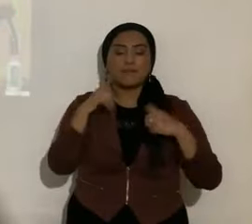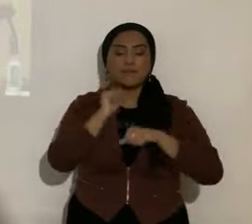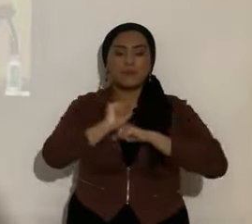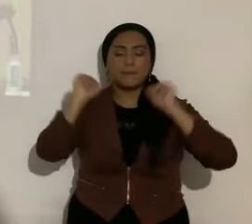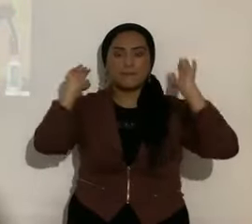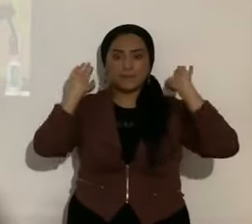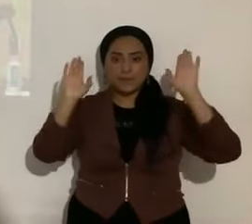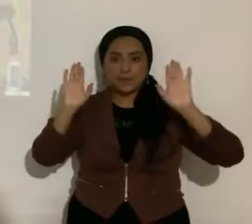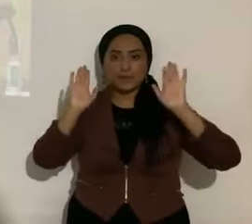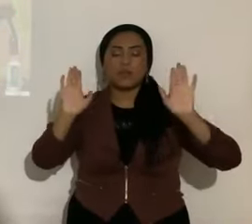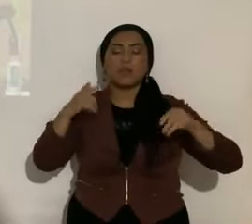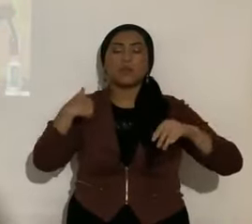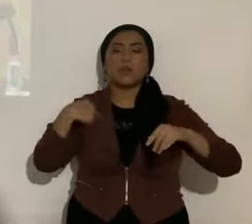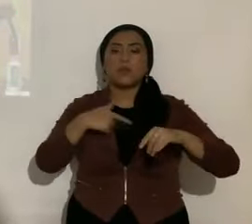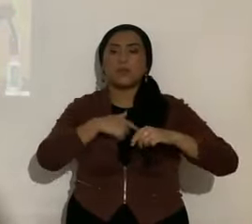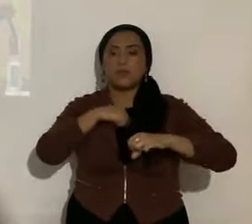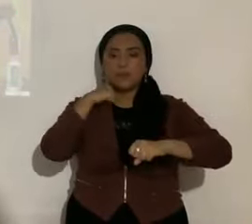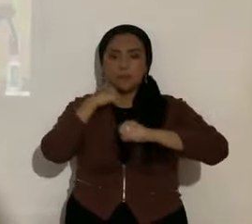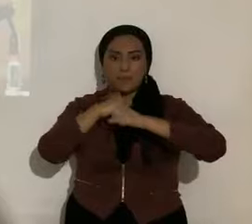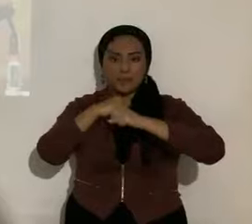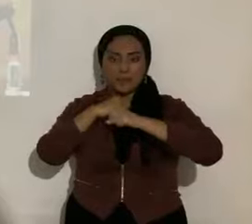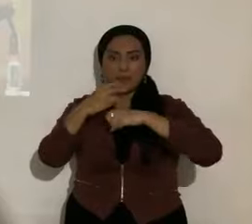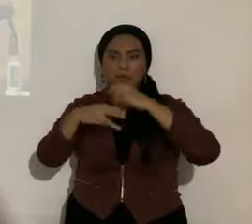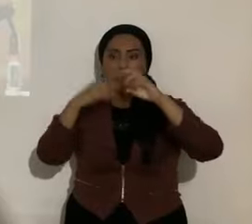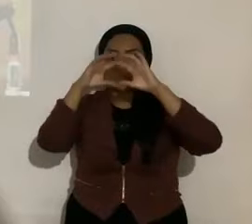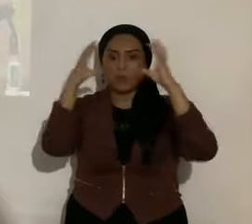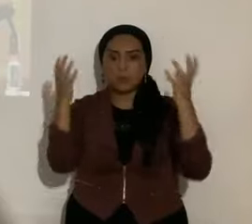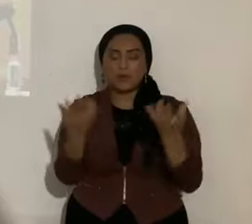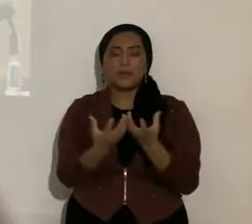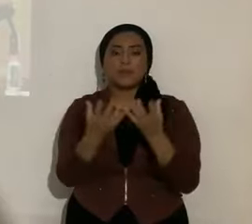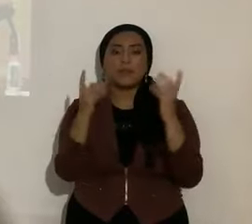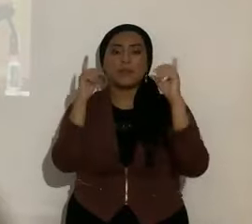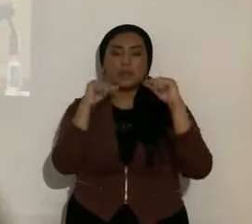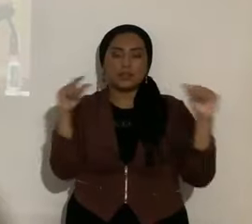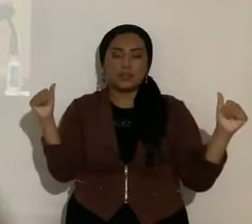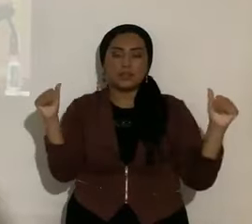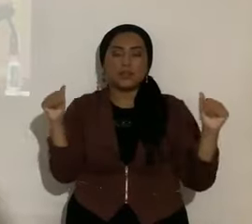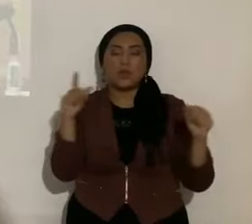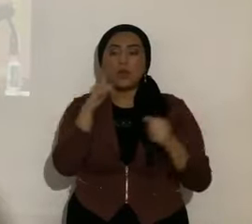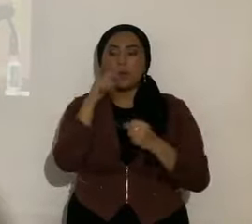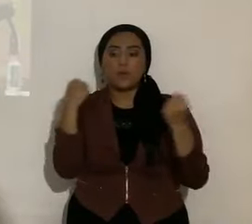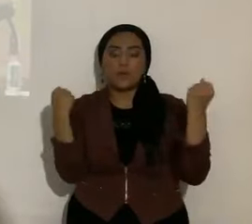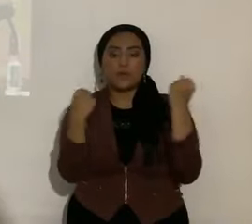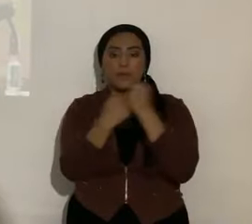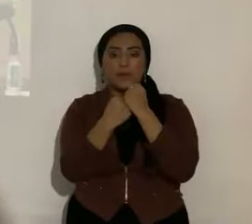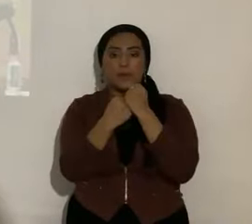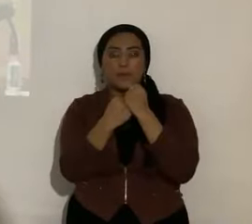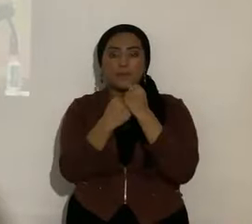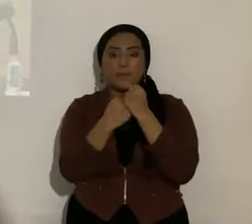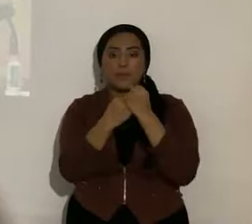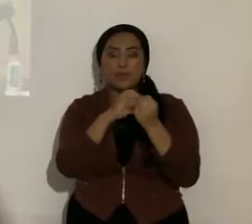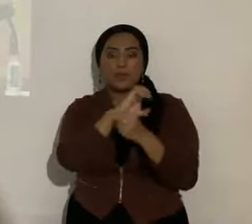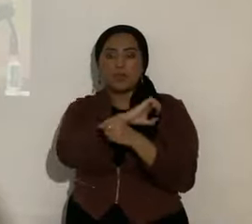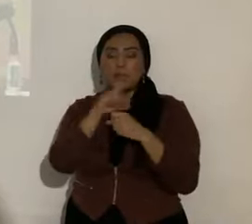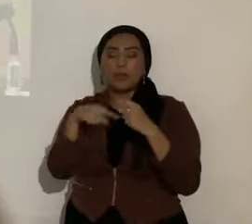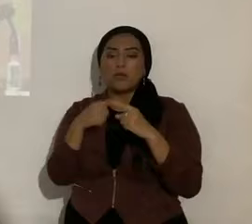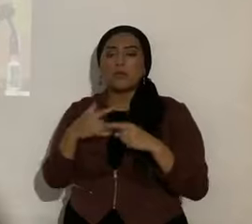milagros, para que estemos protegidos al otro lado del mundo, etc. El que alentó a Elías cuando